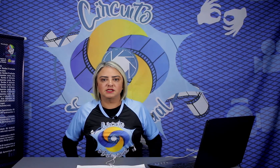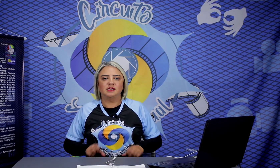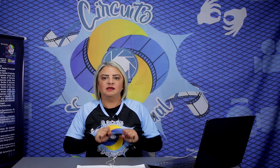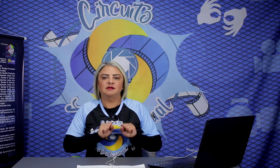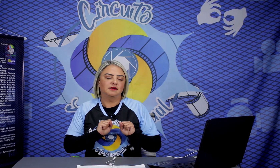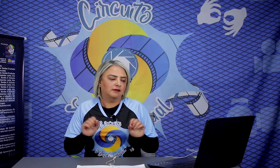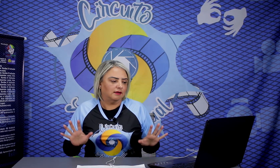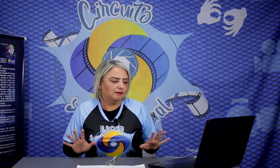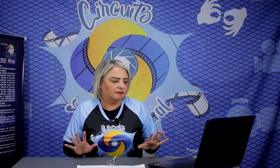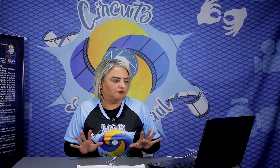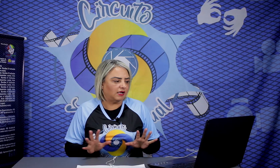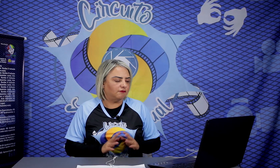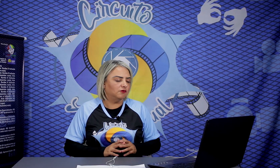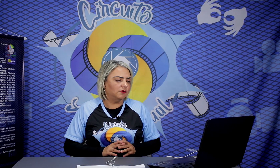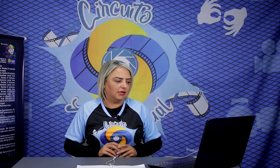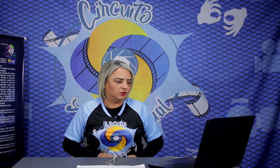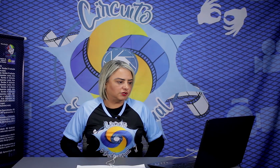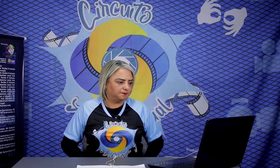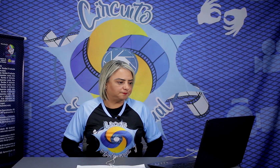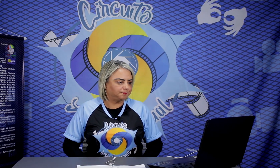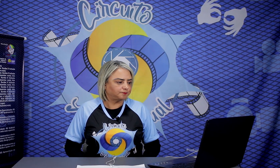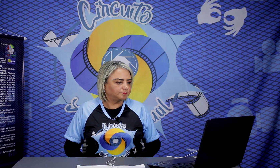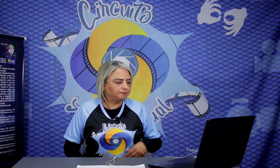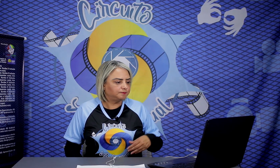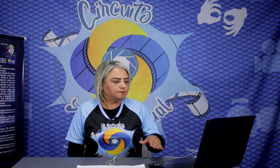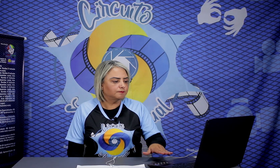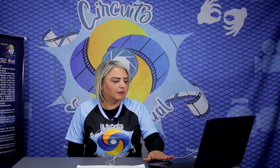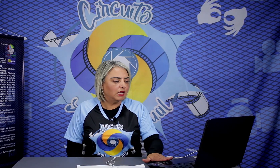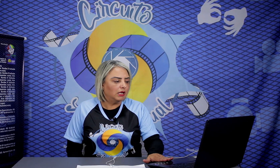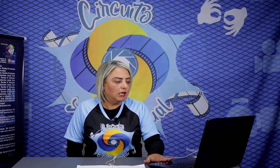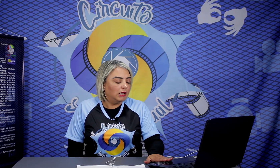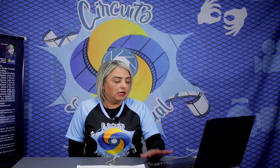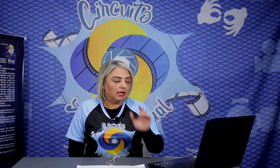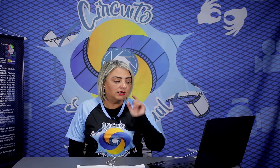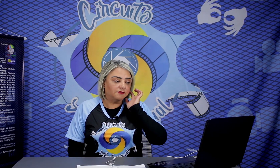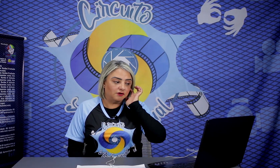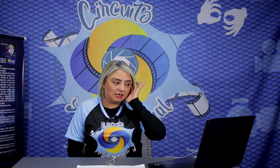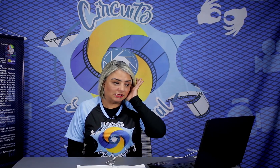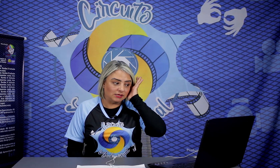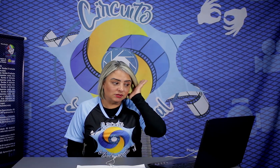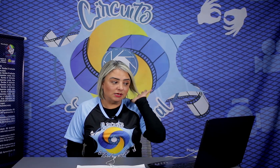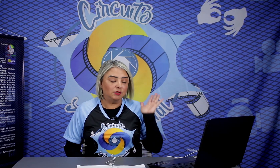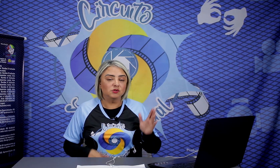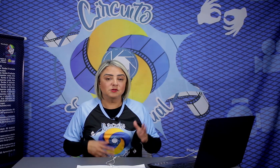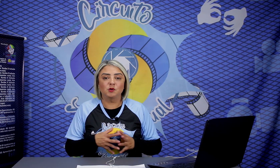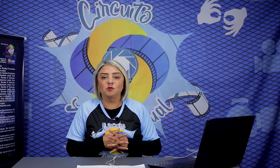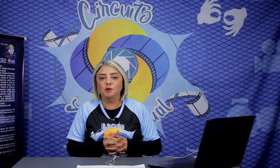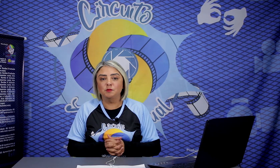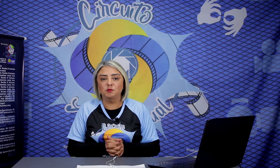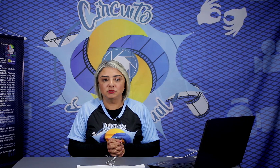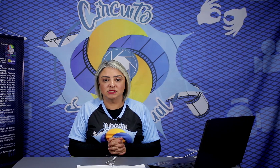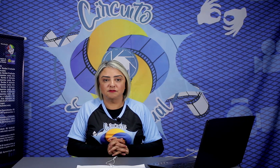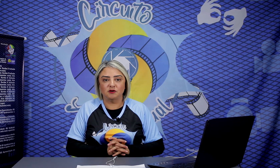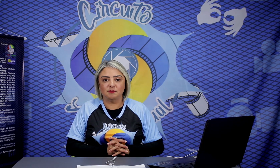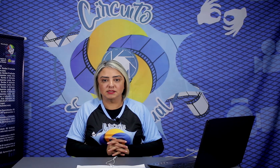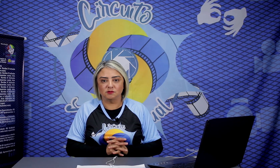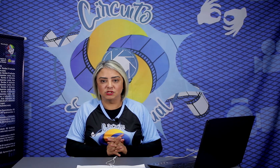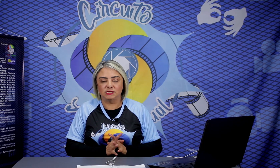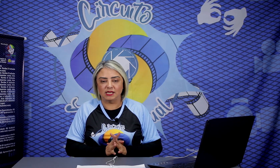você ficar fluente. E essa formação sempre nos preocupou muito, essa formação de